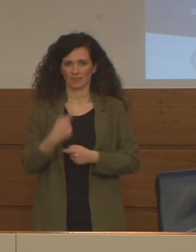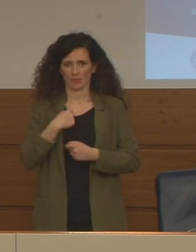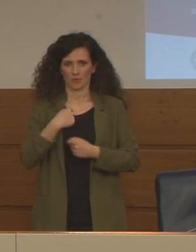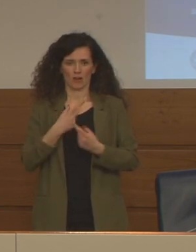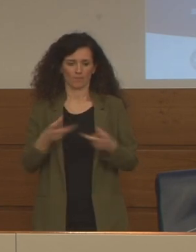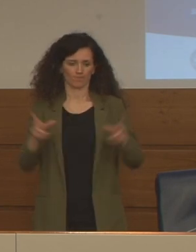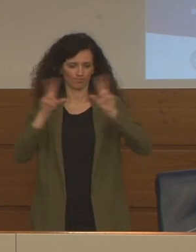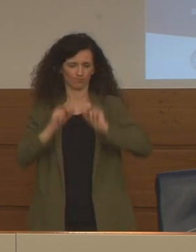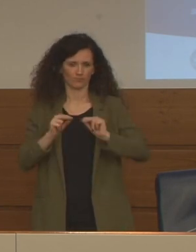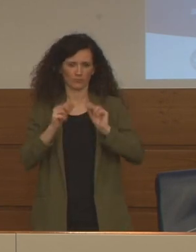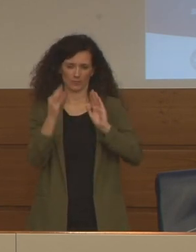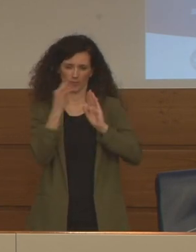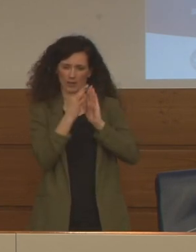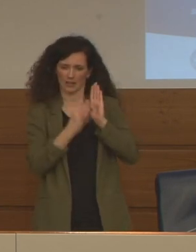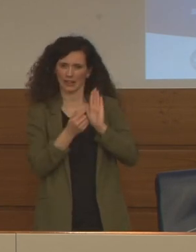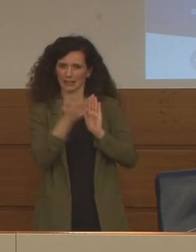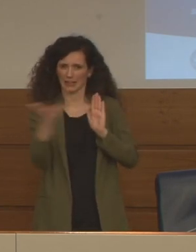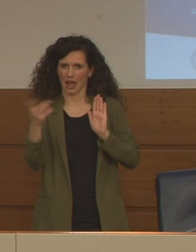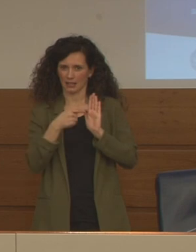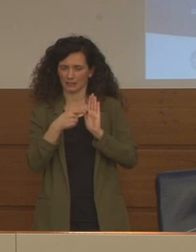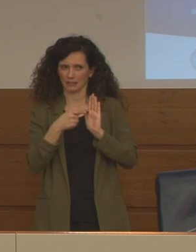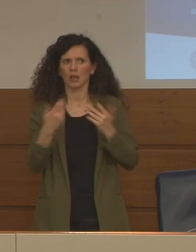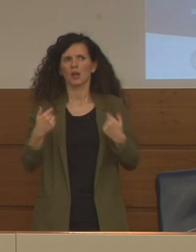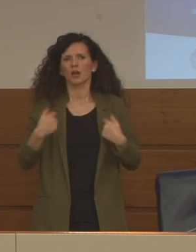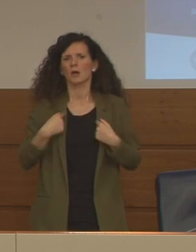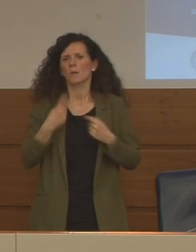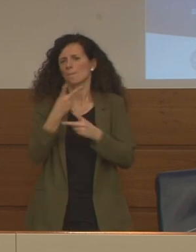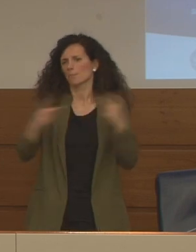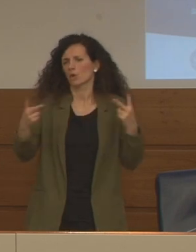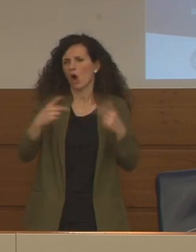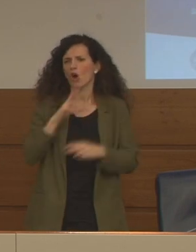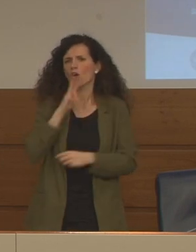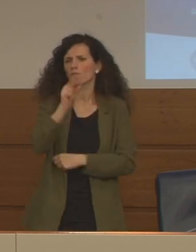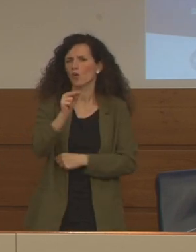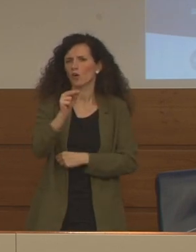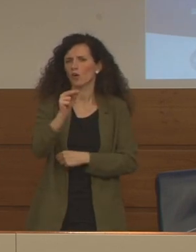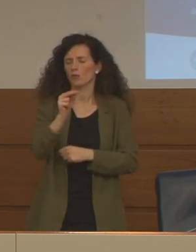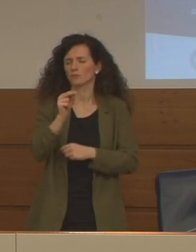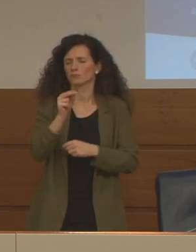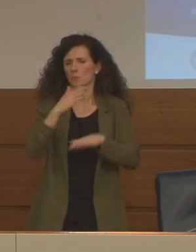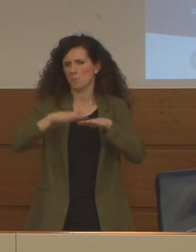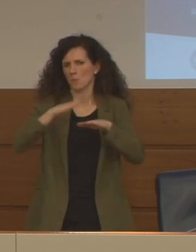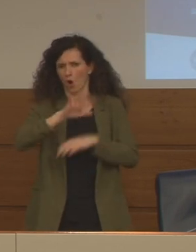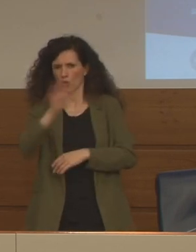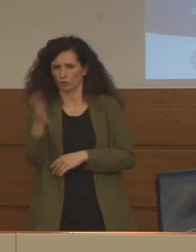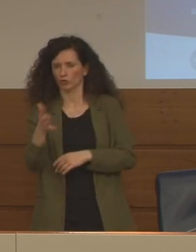provo a dirla in maniera in un altro modo allora